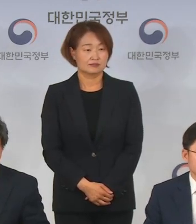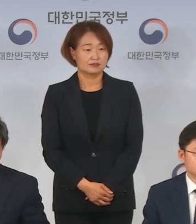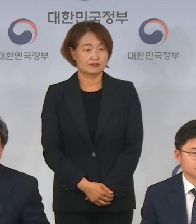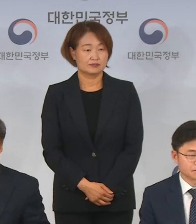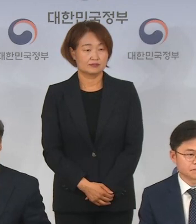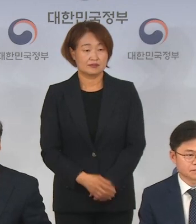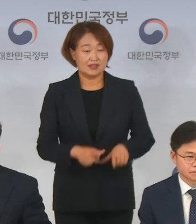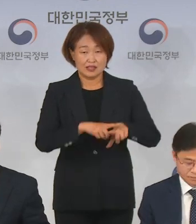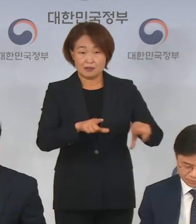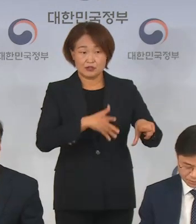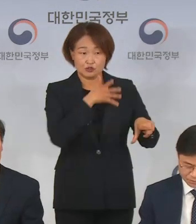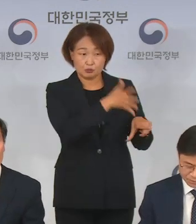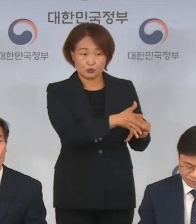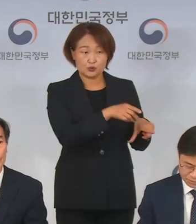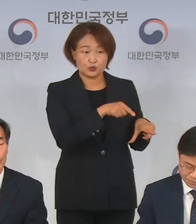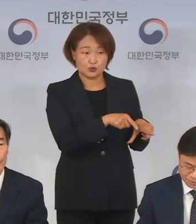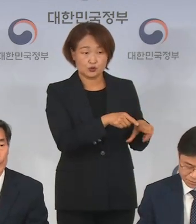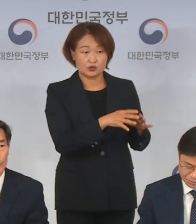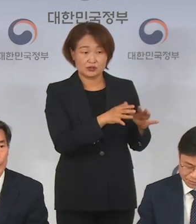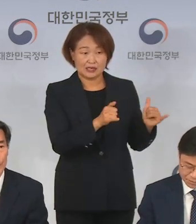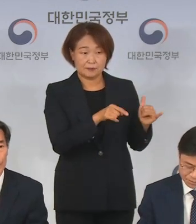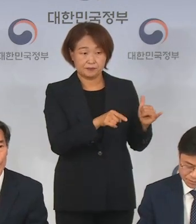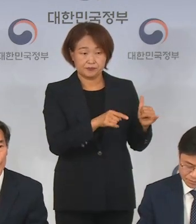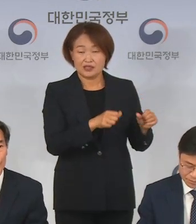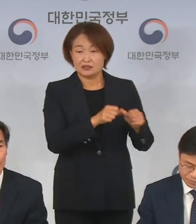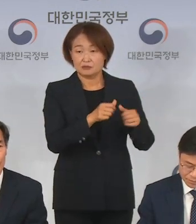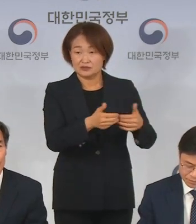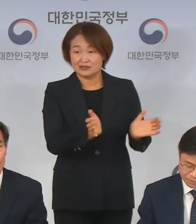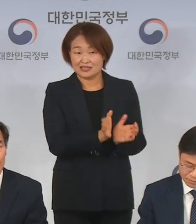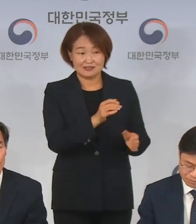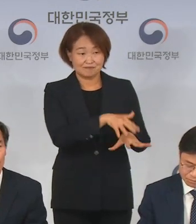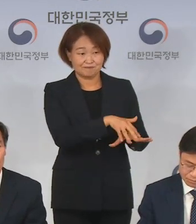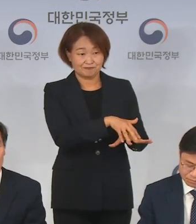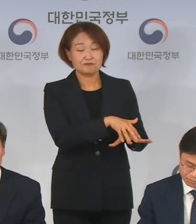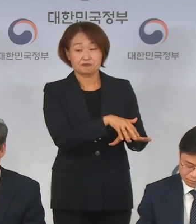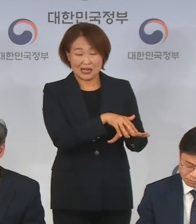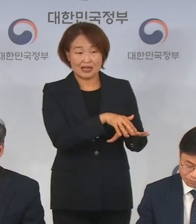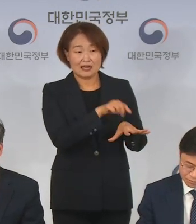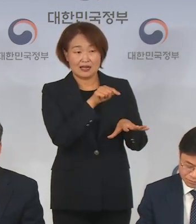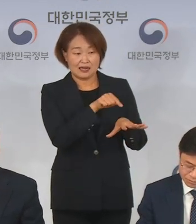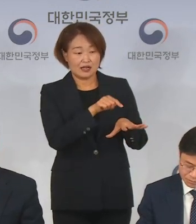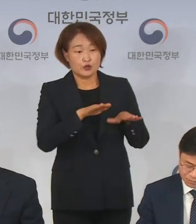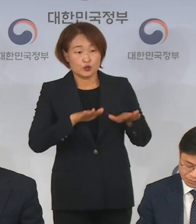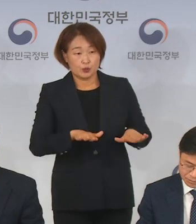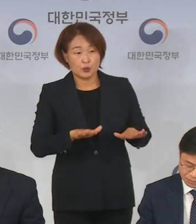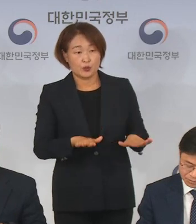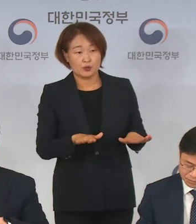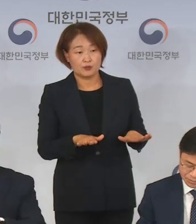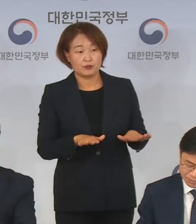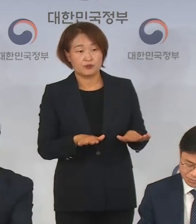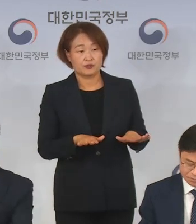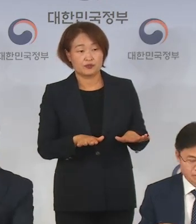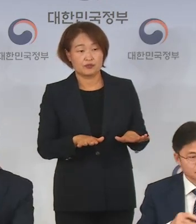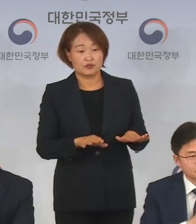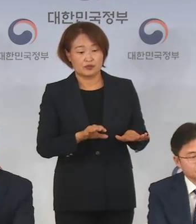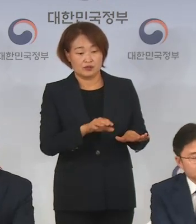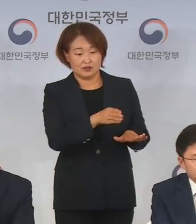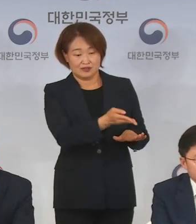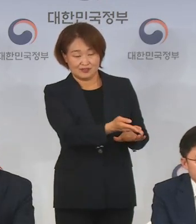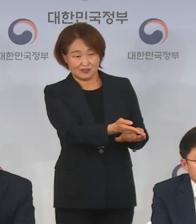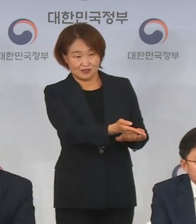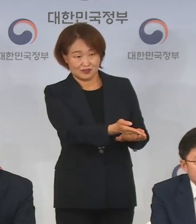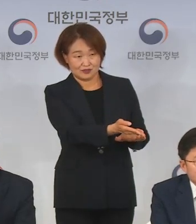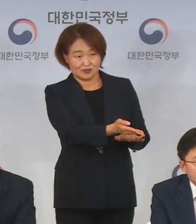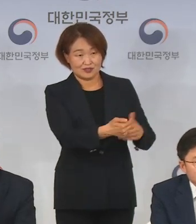그 민간 전문가로 이 자문단을 꾸렸을 때, 이번에 그 유국희